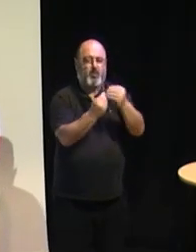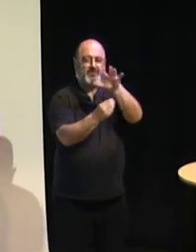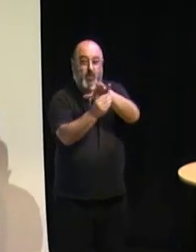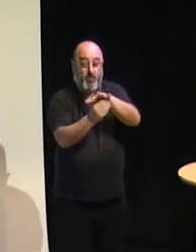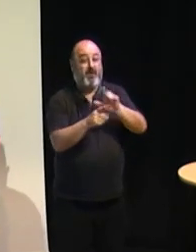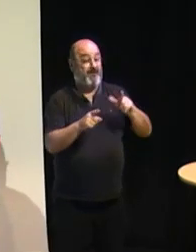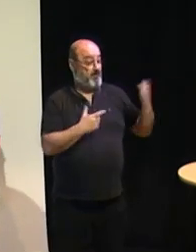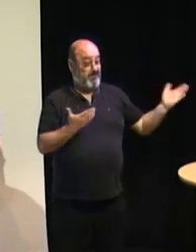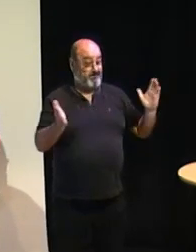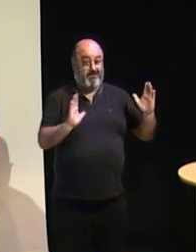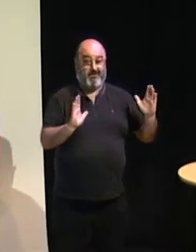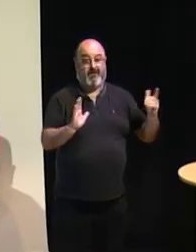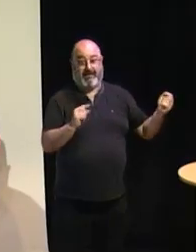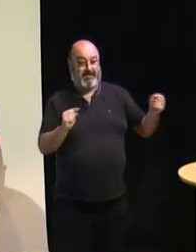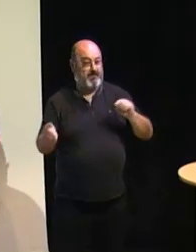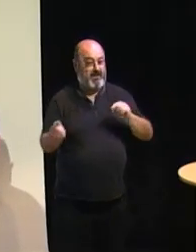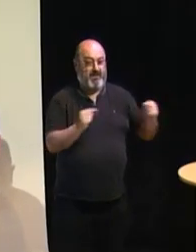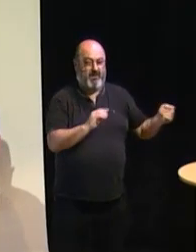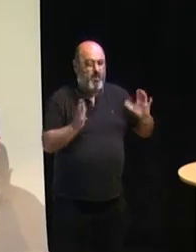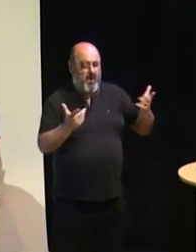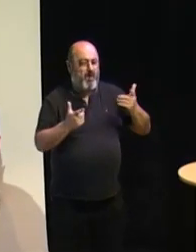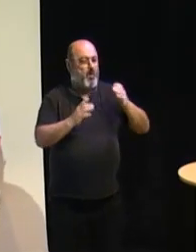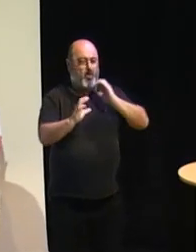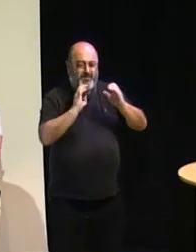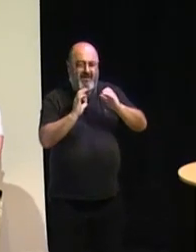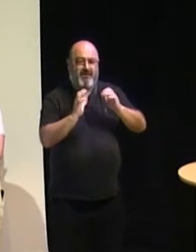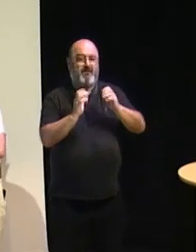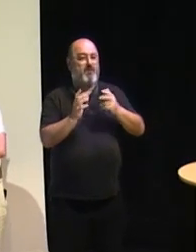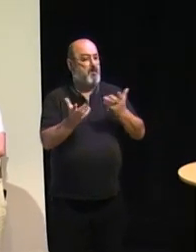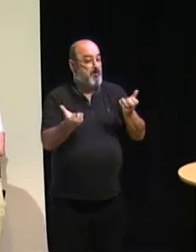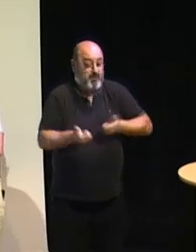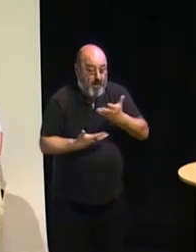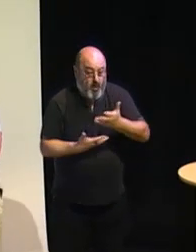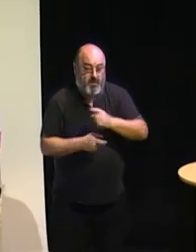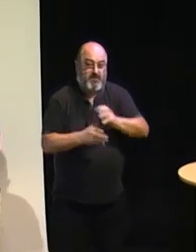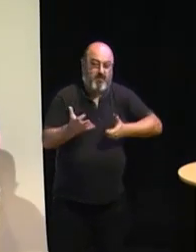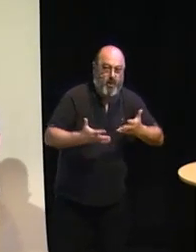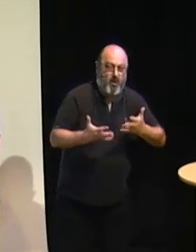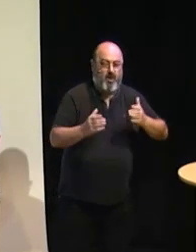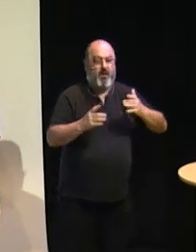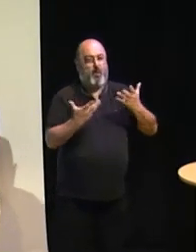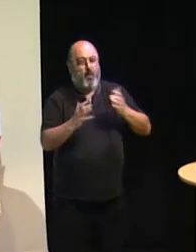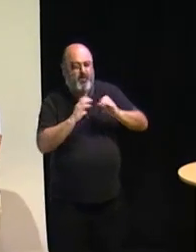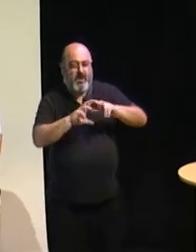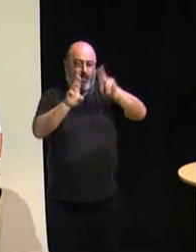des signes et de la communication avec ou sans parole et de son universalité. Donc vous y êtes les bienvenus à